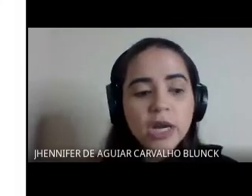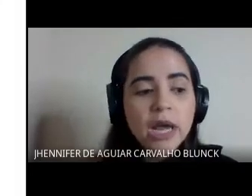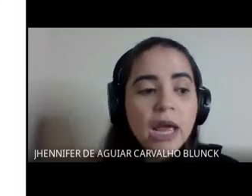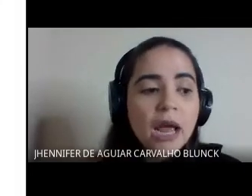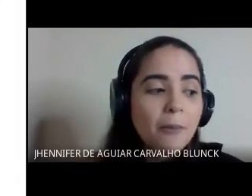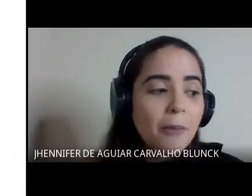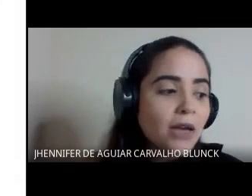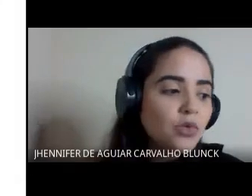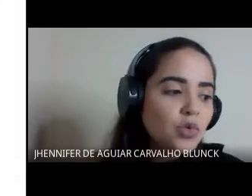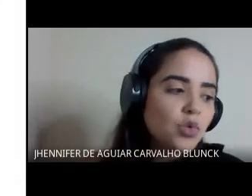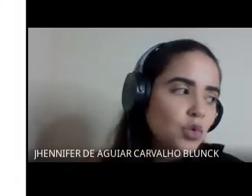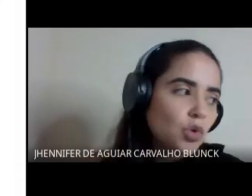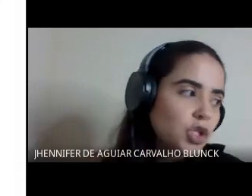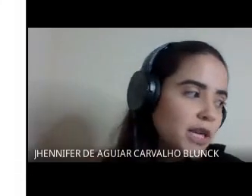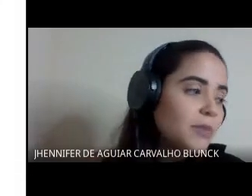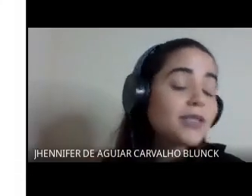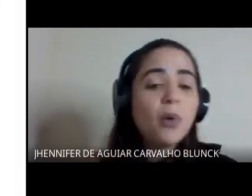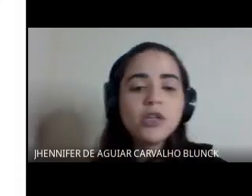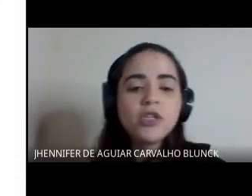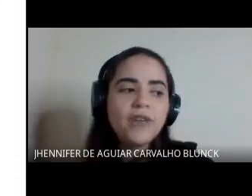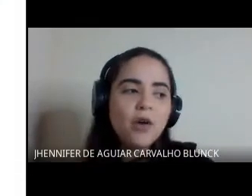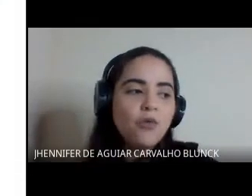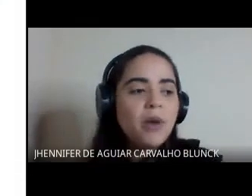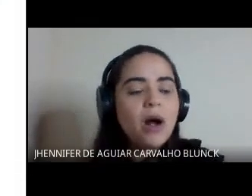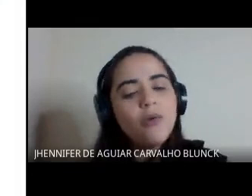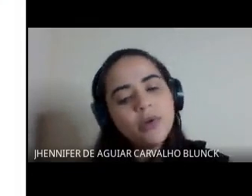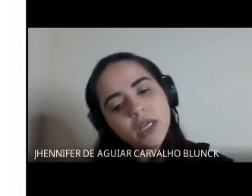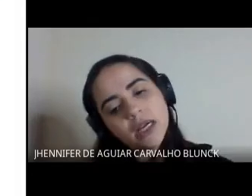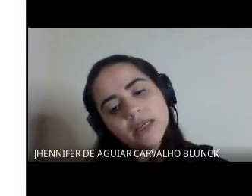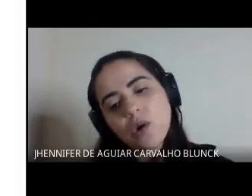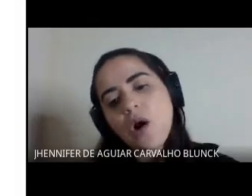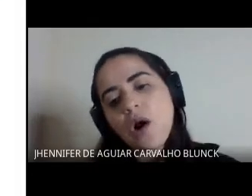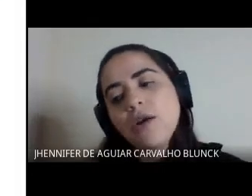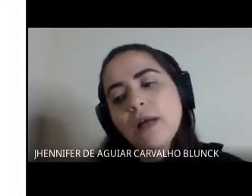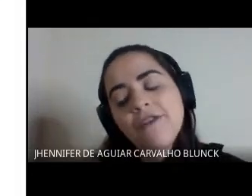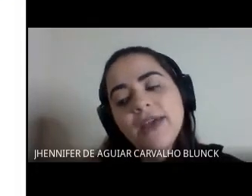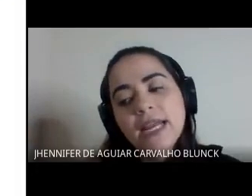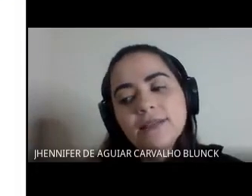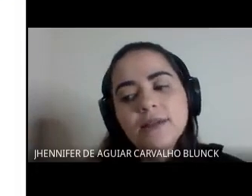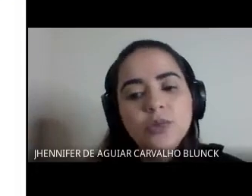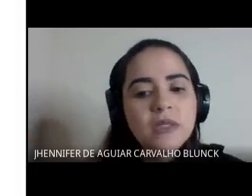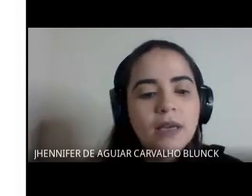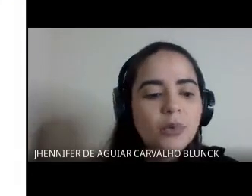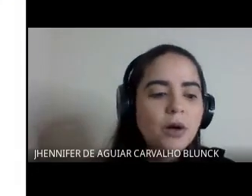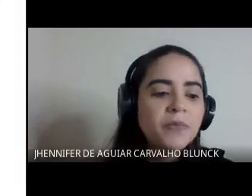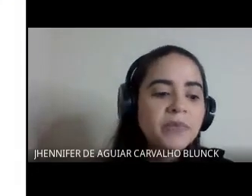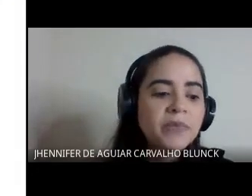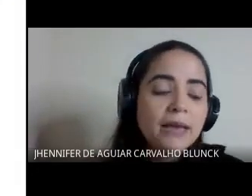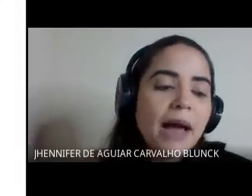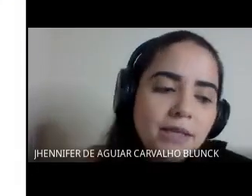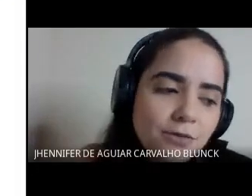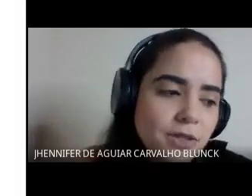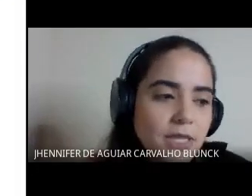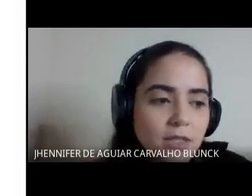intérprete. Mas o instrutor de Libras pode haver uma única escola referência no município. Então, aqui em Barra de